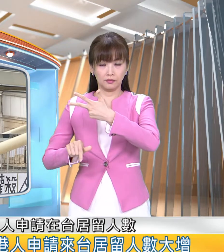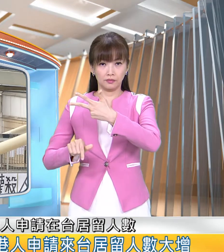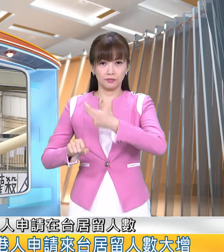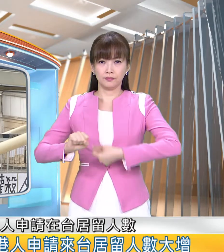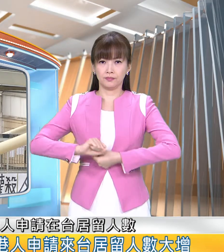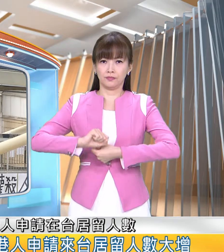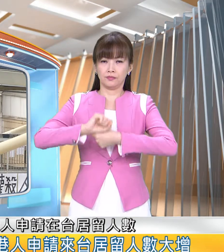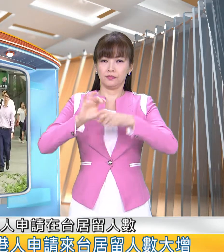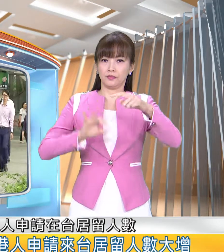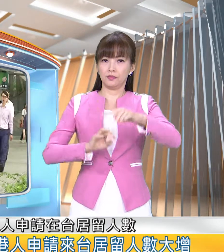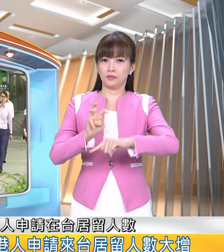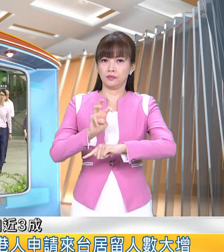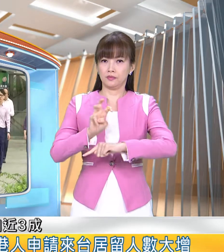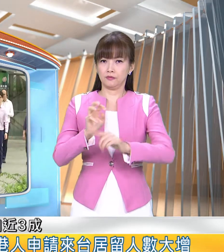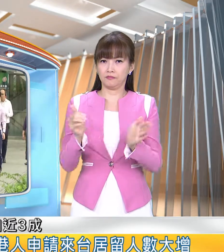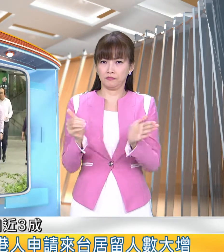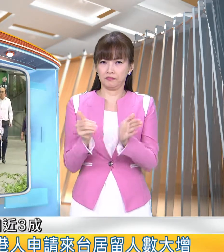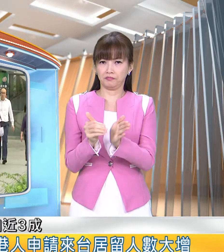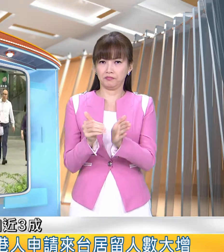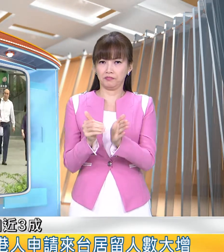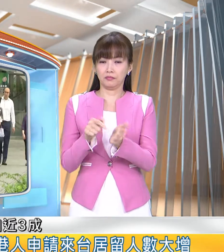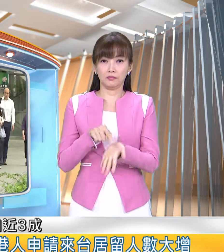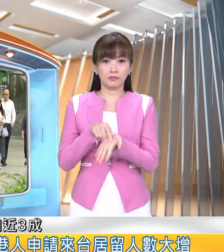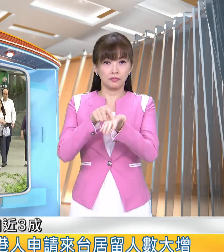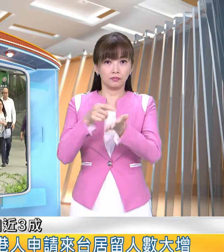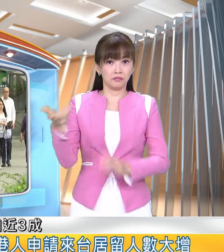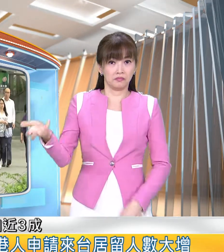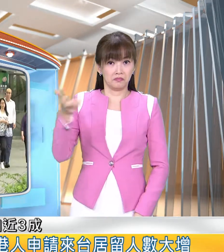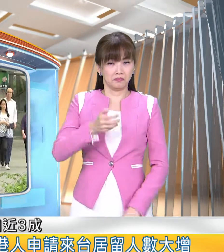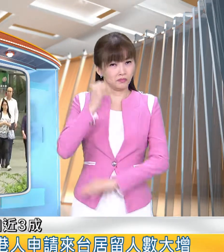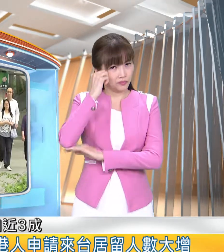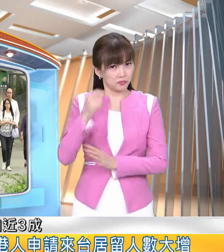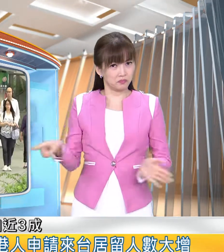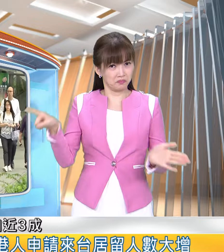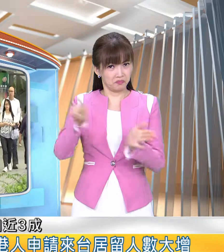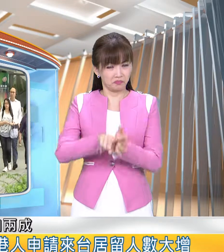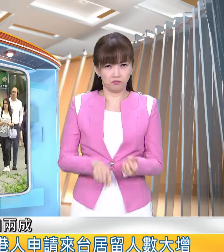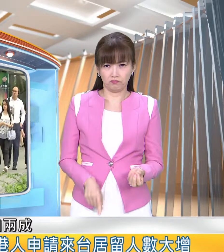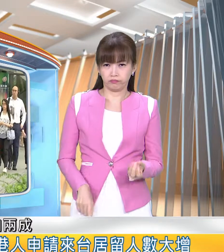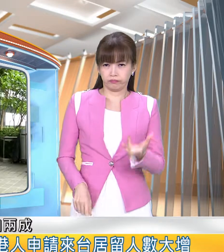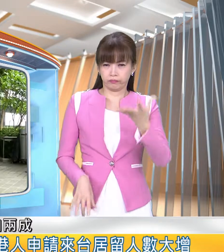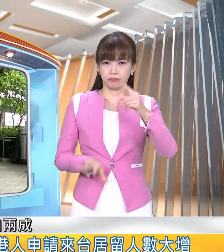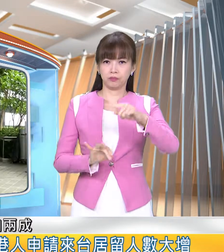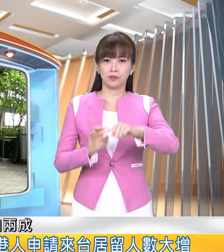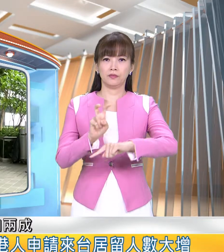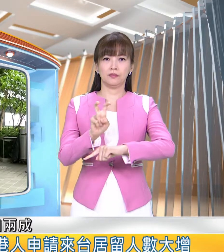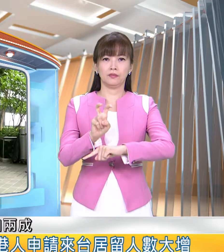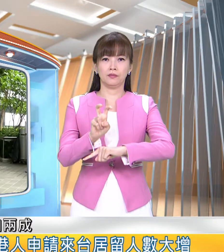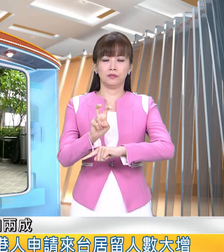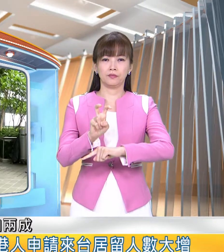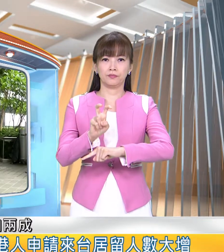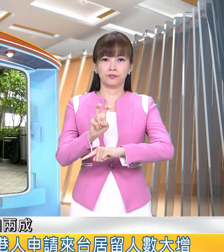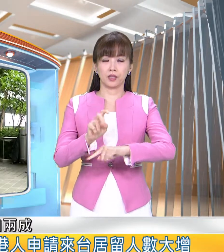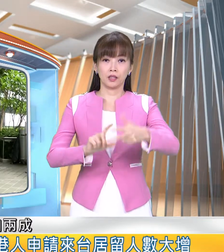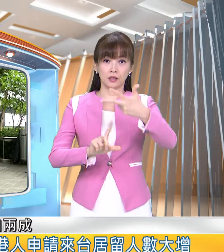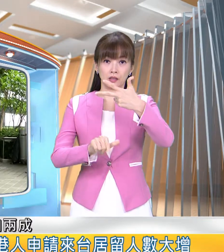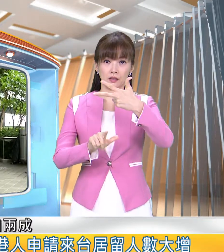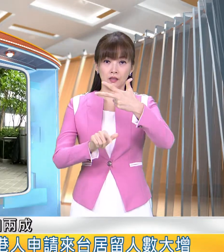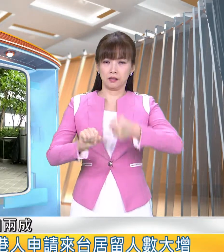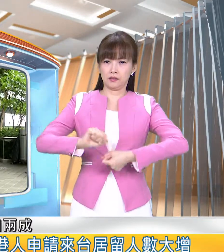年同期增加了将近三成，而申请定居也增加两成，光是